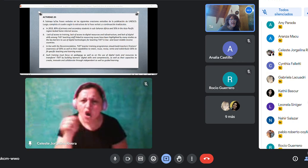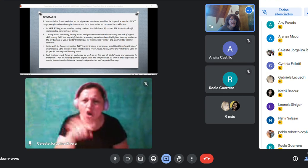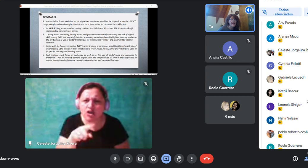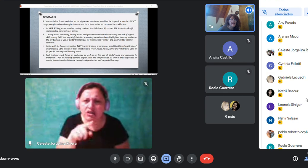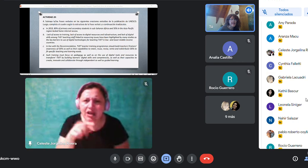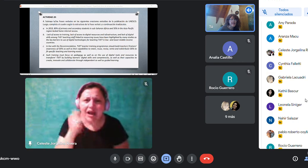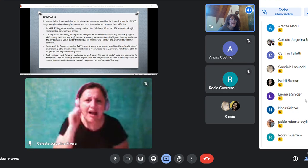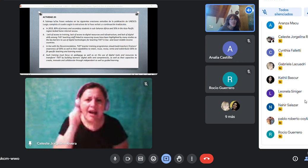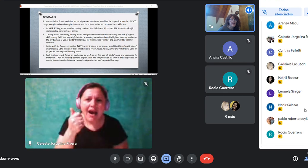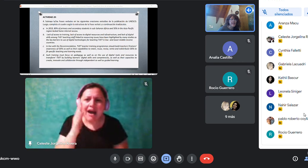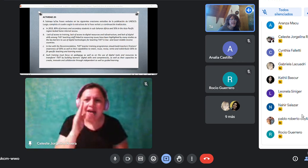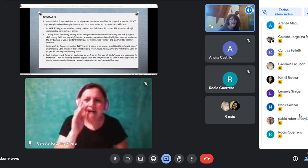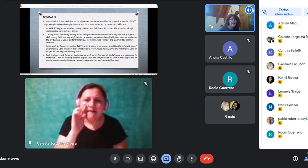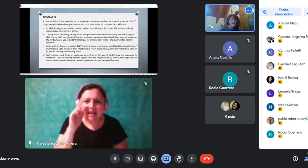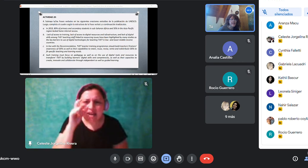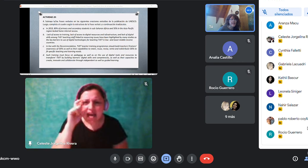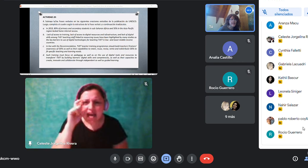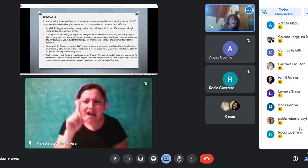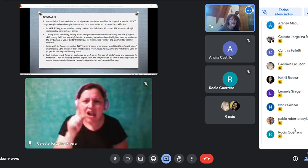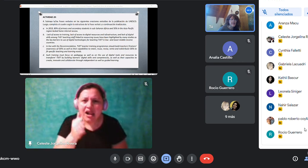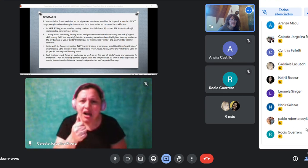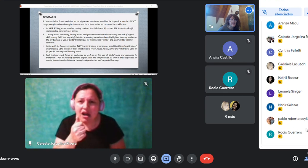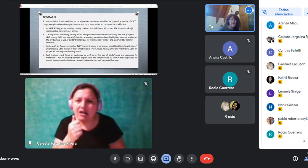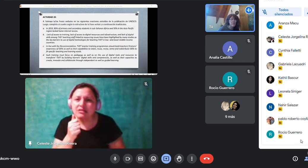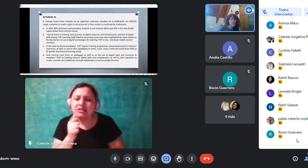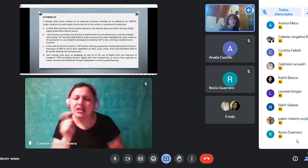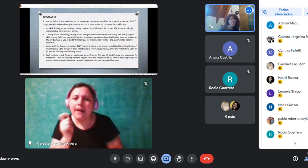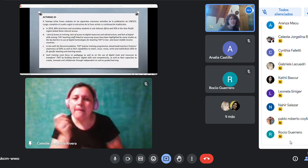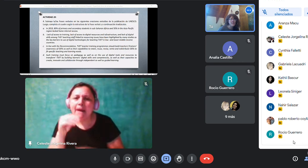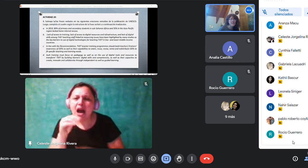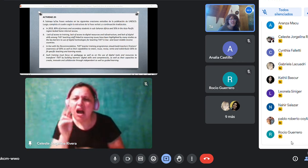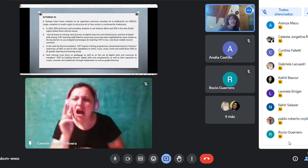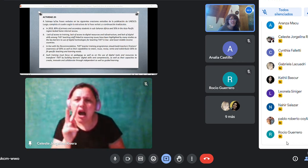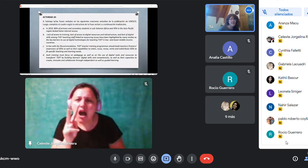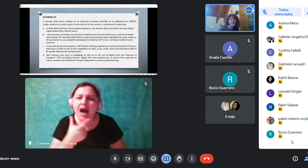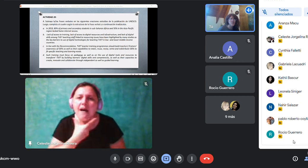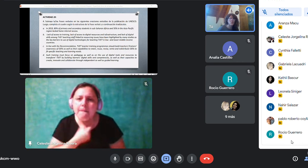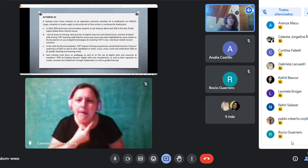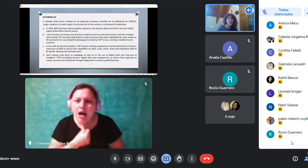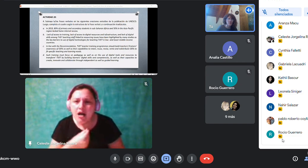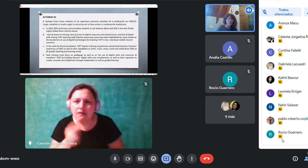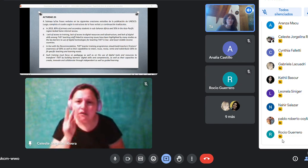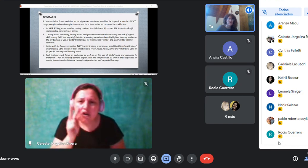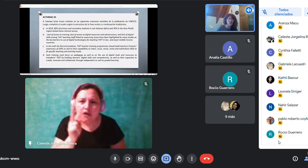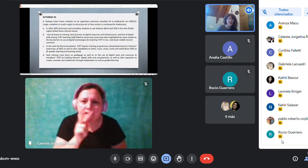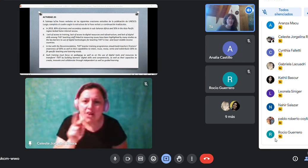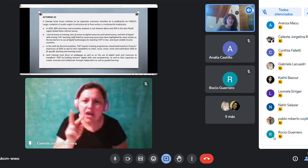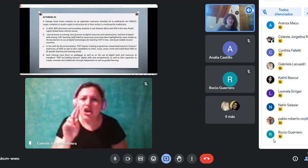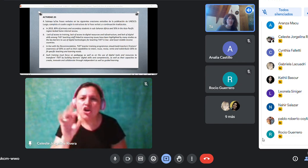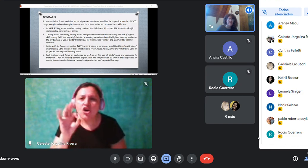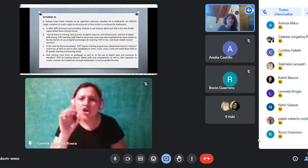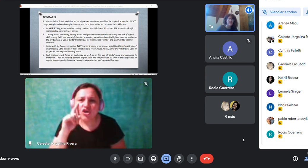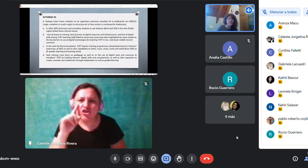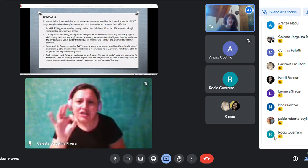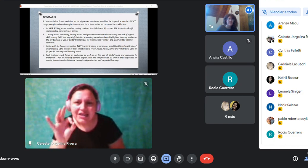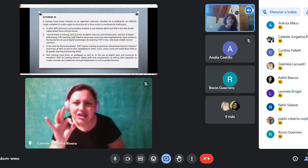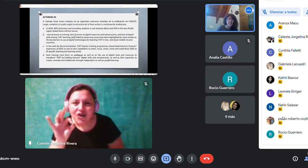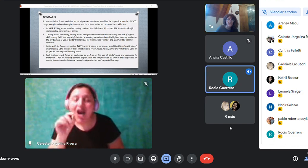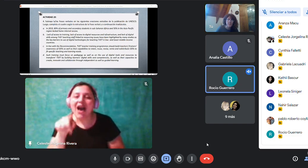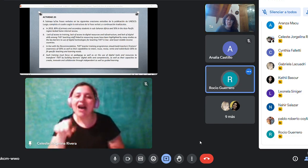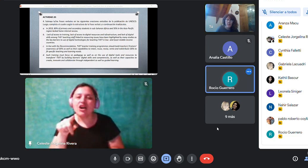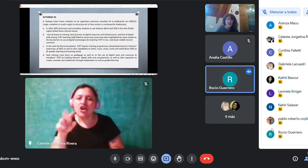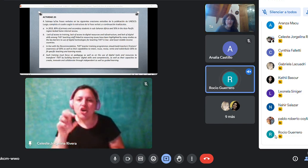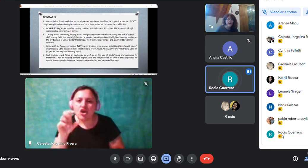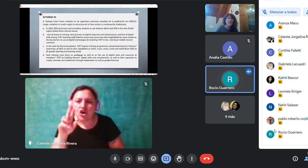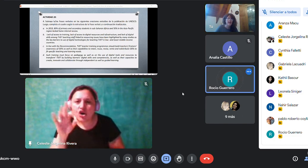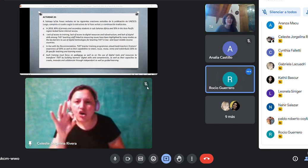Katy, Leonela, Pablo, y Rocío. Rocío Guerrero. Sí, acá